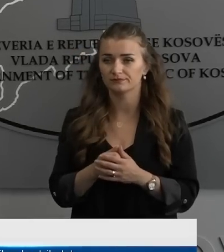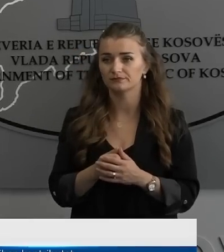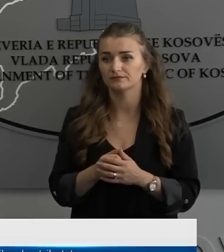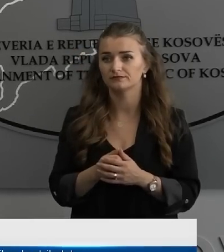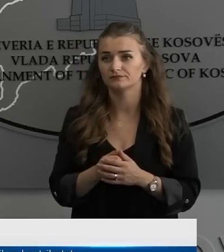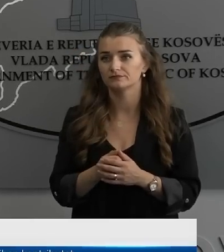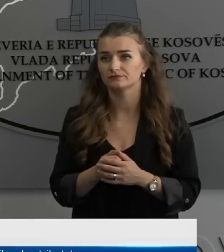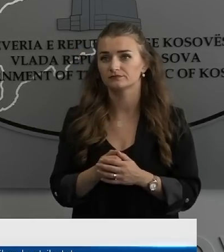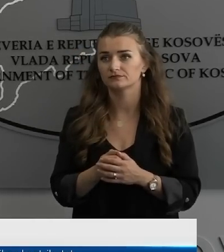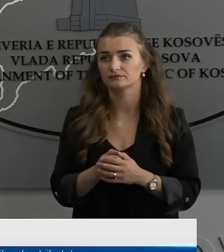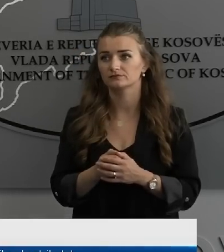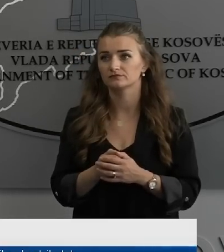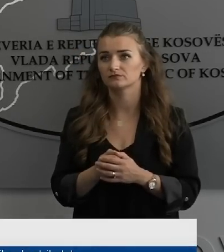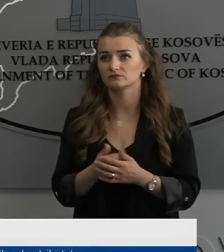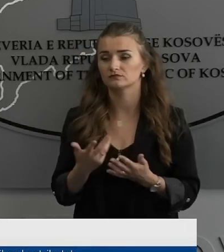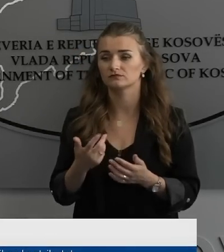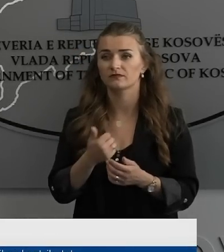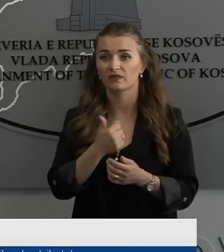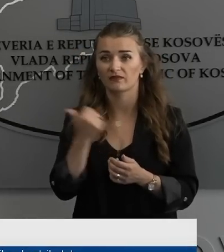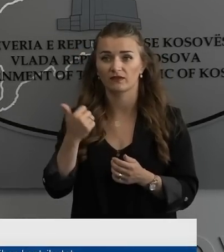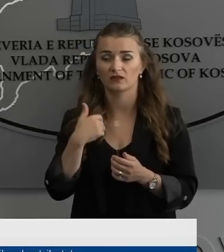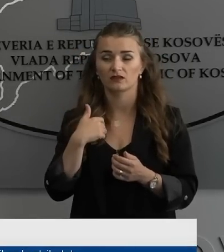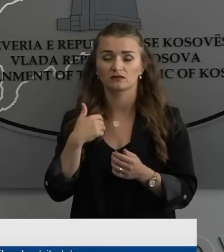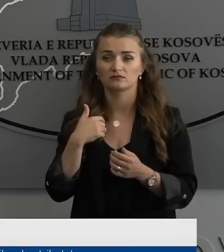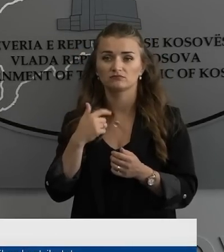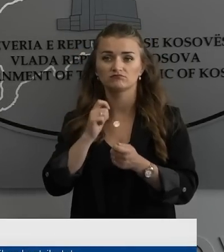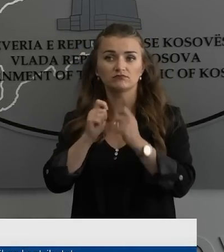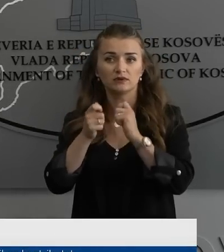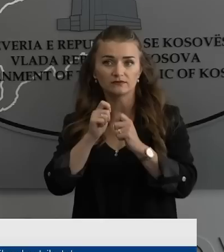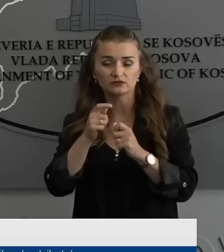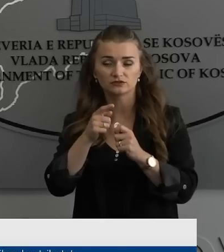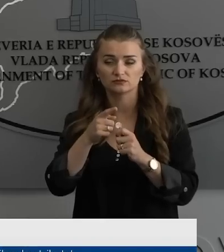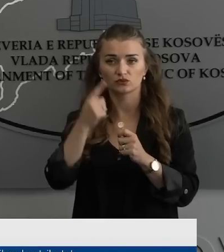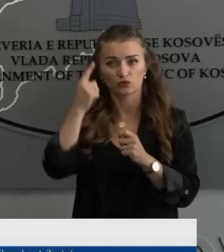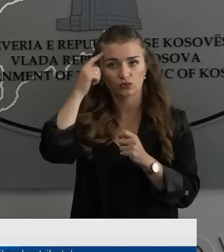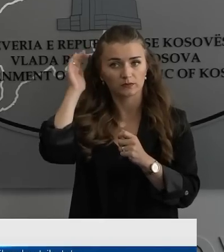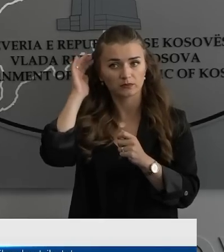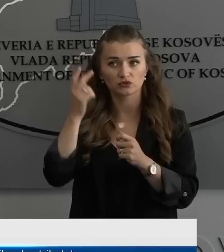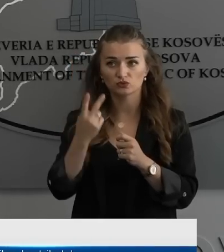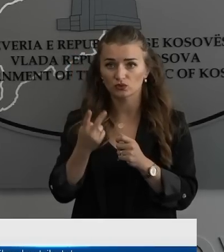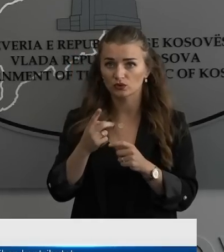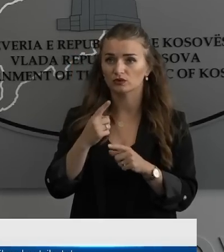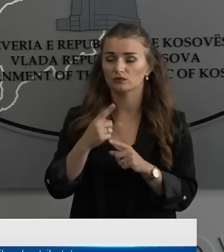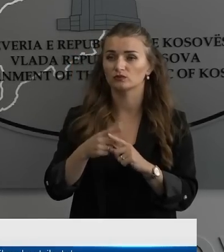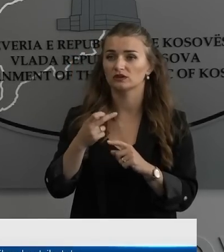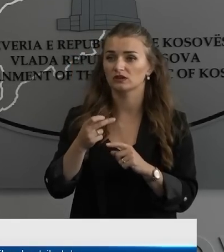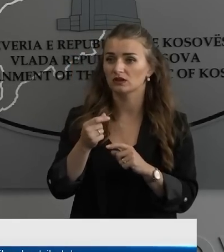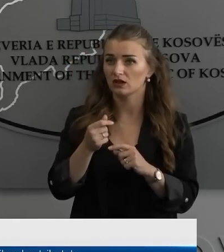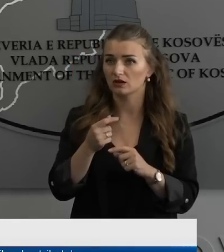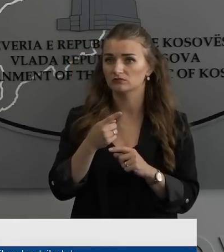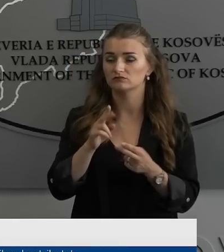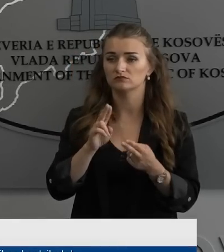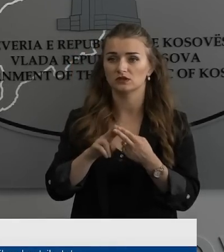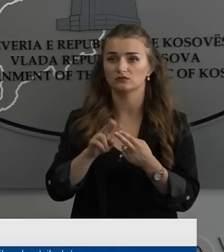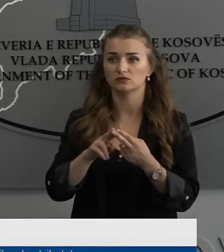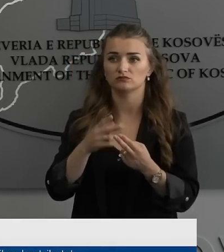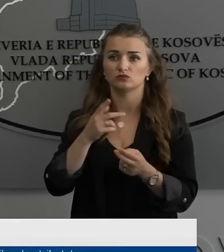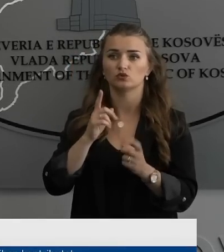Kosovë-Shqipëri, por dhe demokracia, paqja e siguria në Ballkan, pse nuk takohen kryeministri i Kosovës me atë të